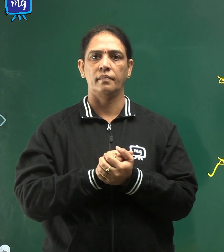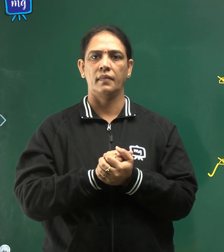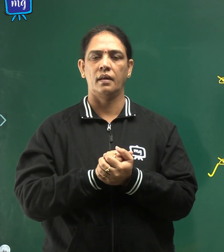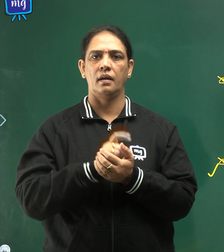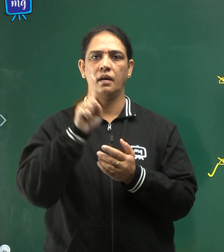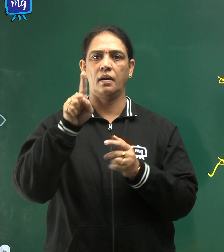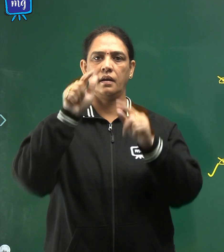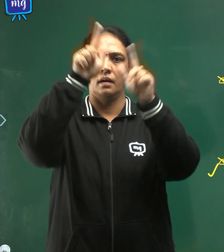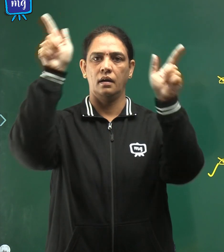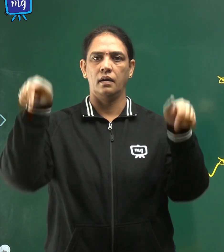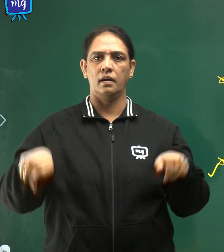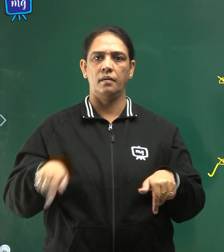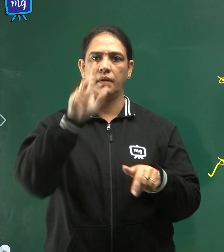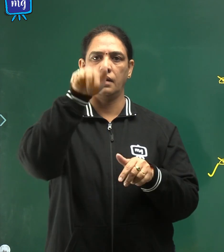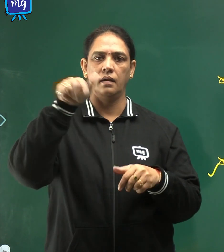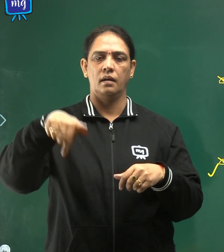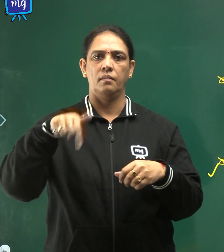एक सारणी बनाएंगे।